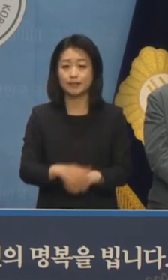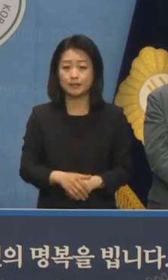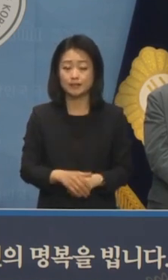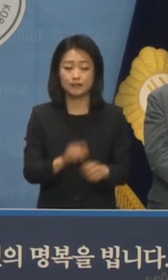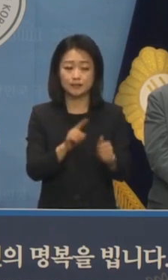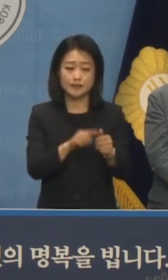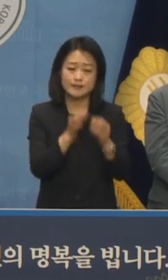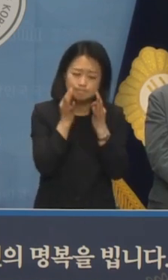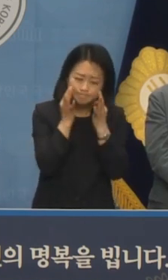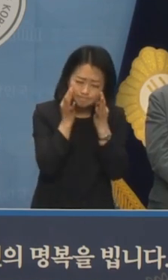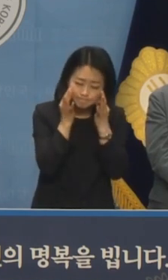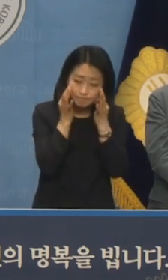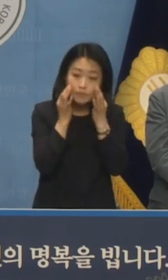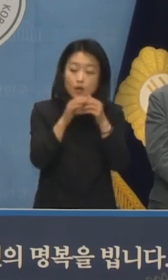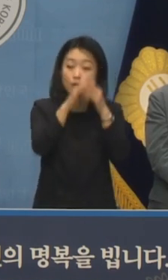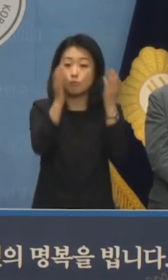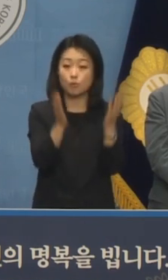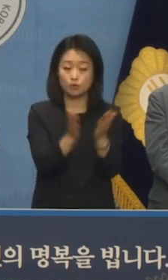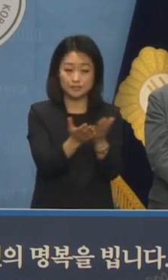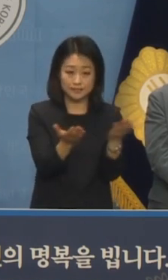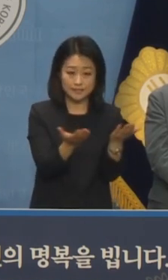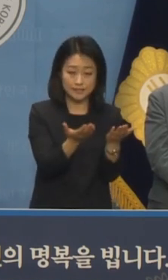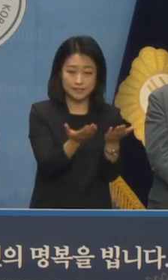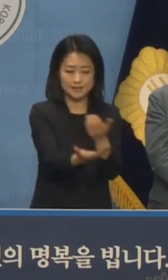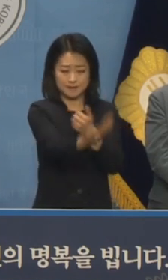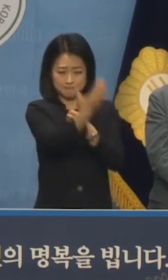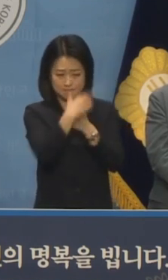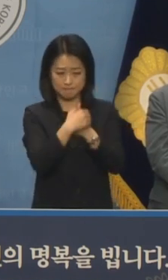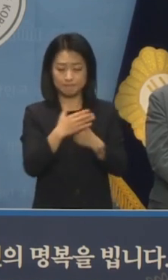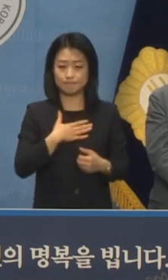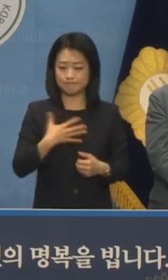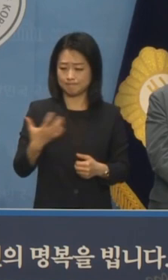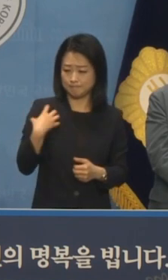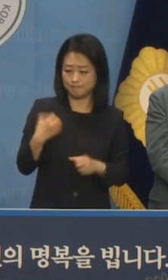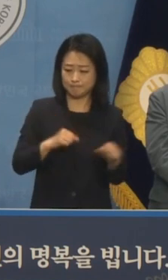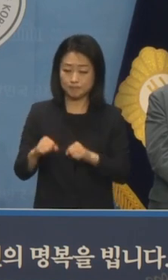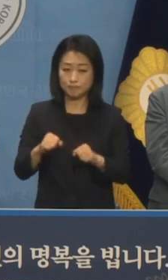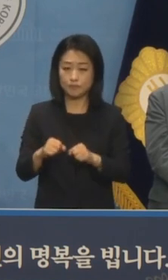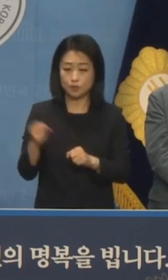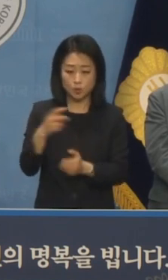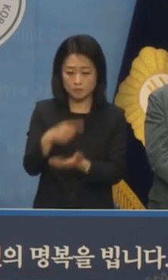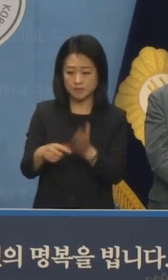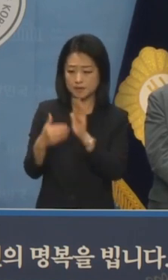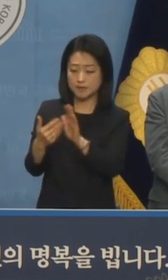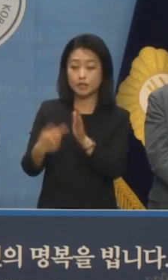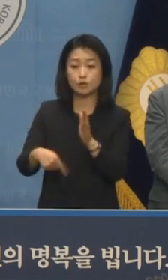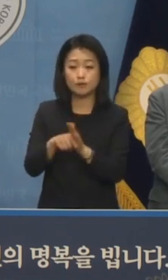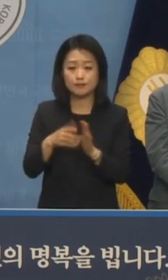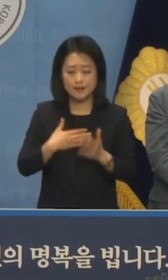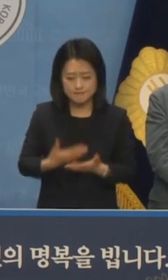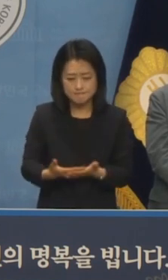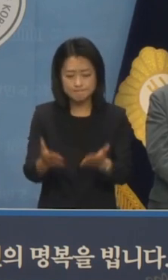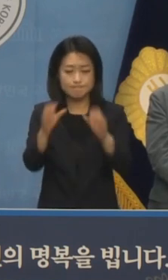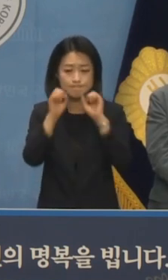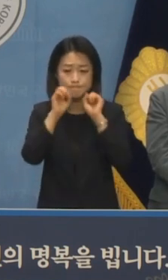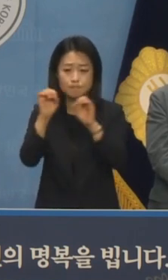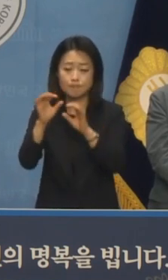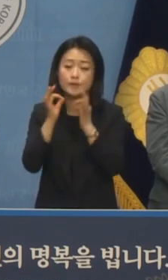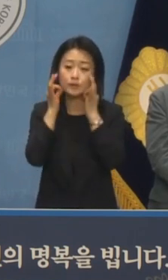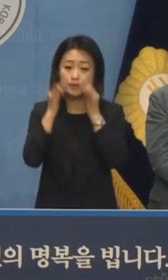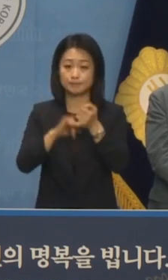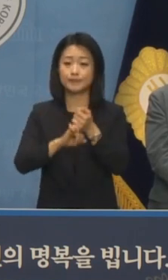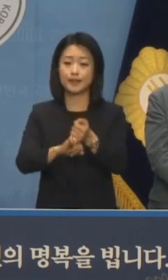고인이 노력했던 모든 것을 이어받아 또 다른 피해가 생기지 않도록 알리는데